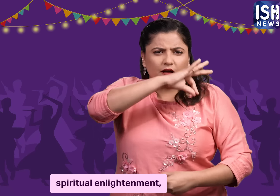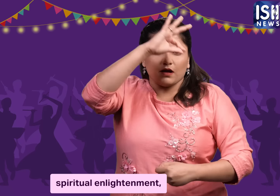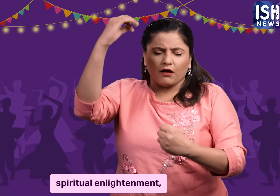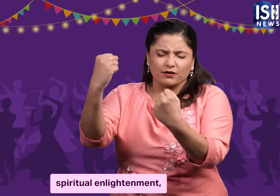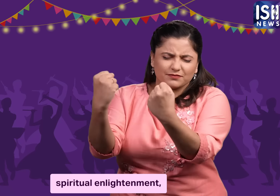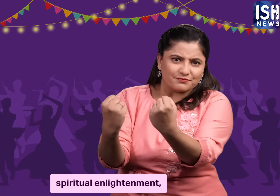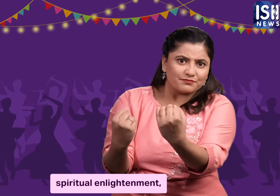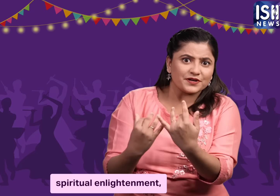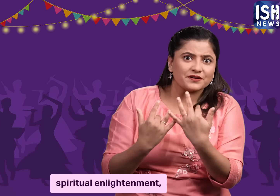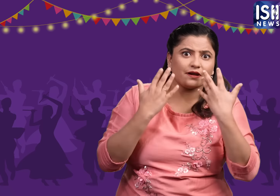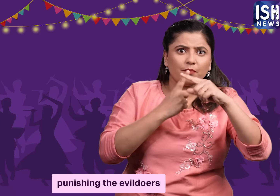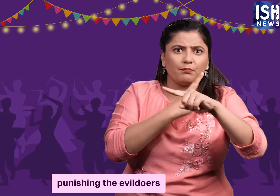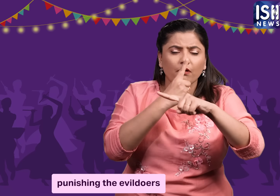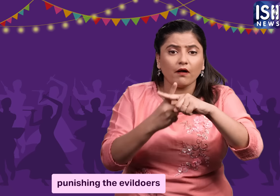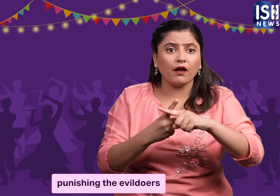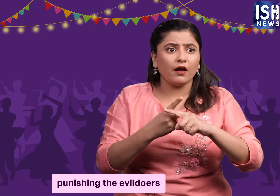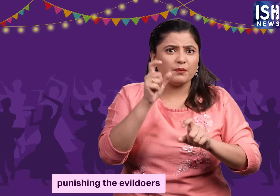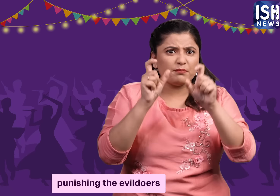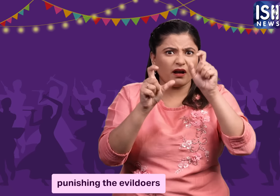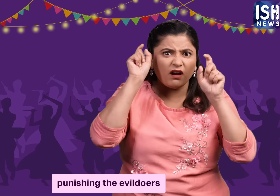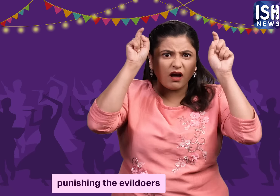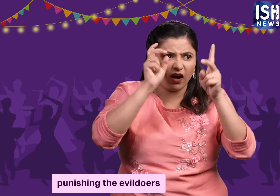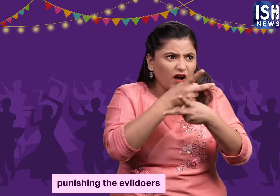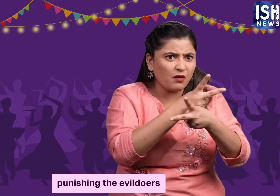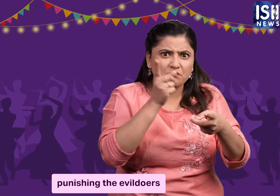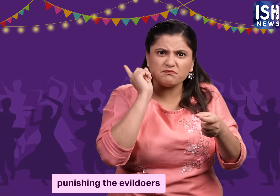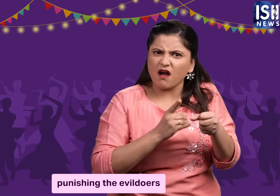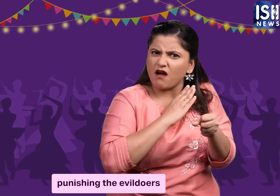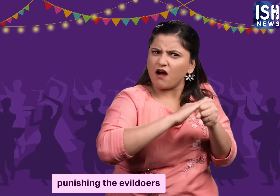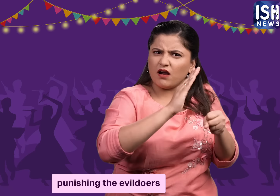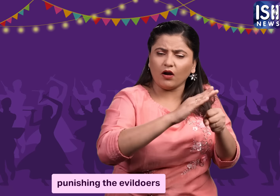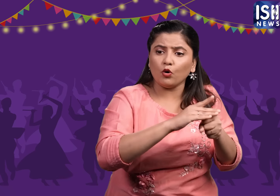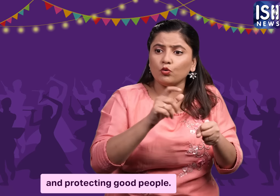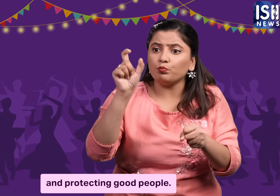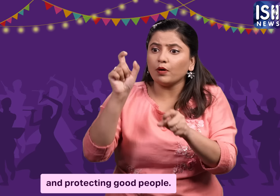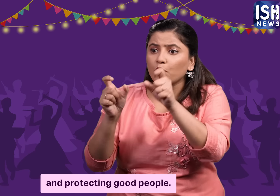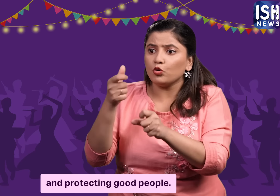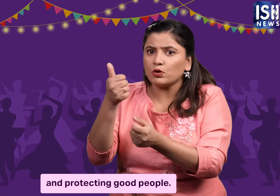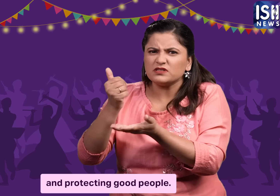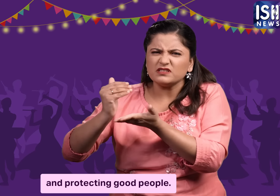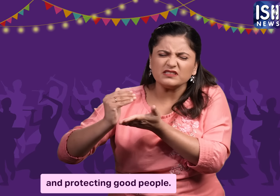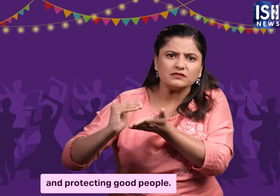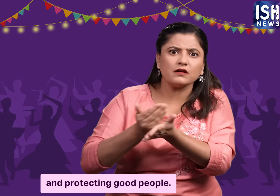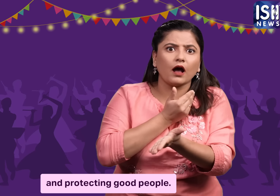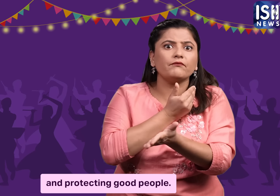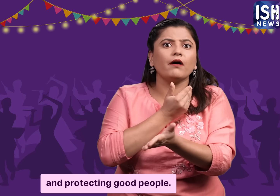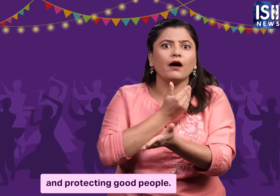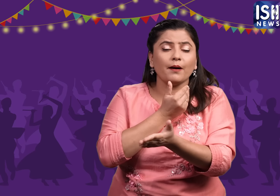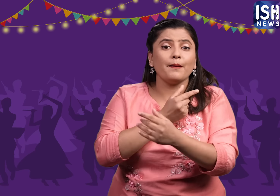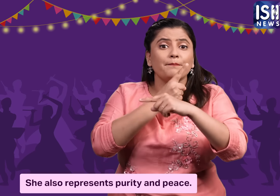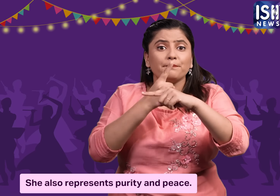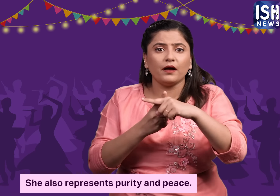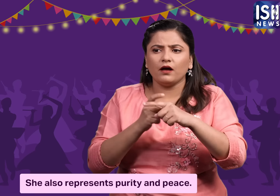आध्यात्मिक ज्ञान, दुष्टों को दंडित करना और अच्छे लोगों की रक्षा करने को दर्शाती है।